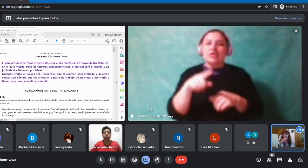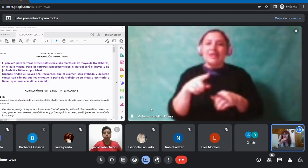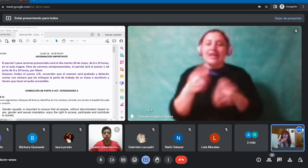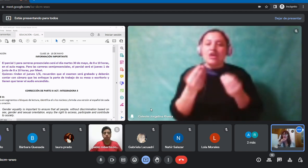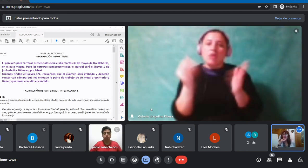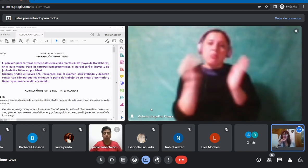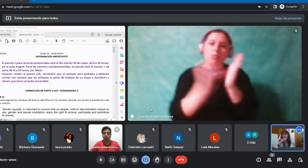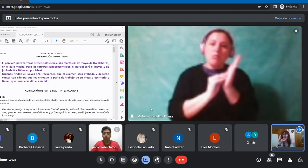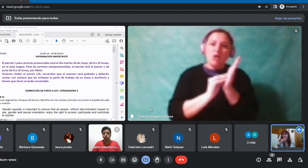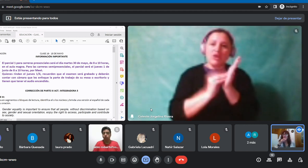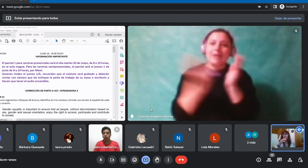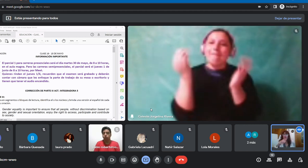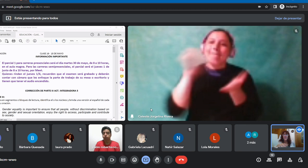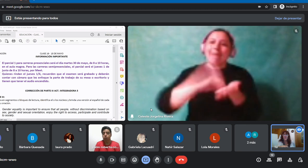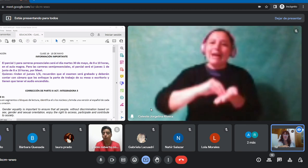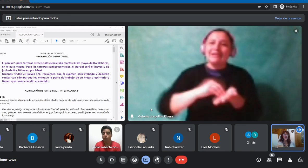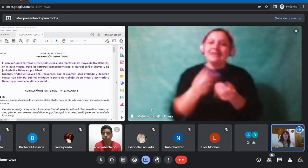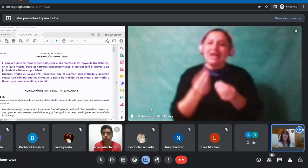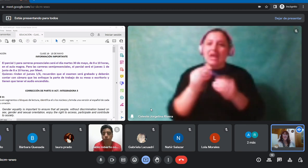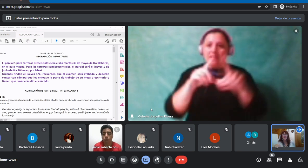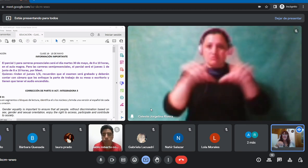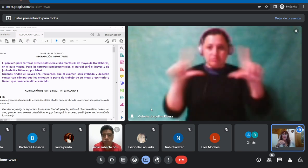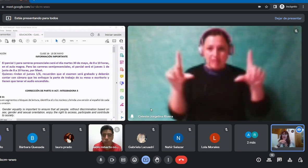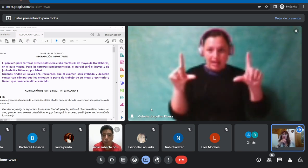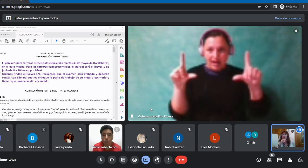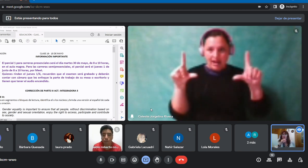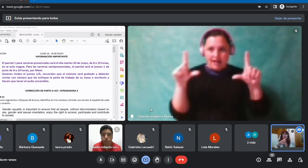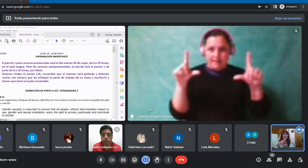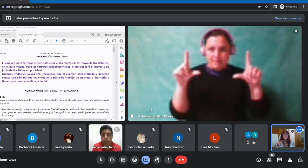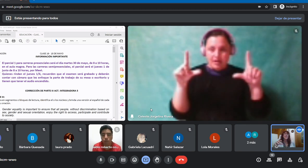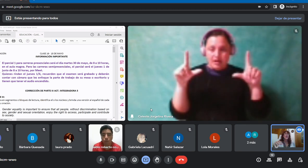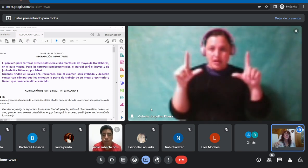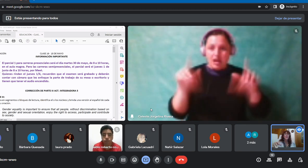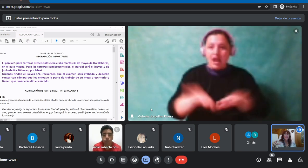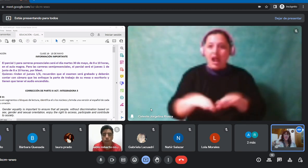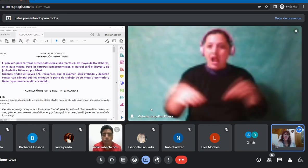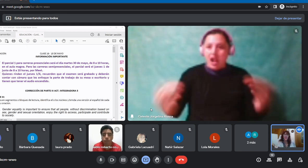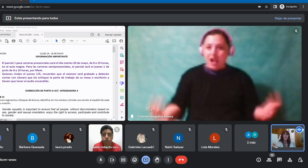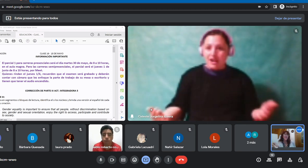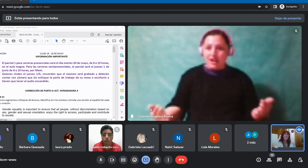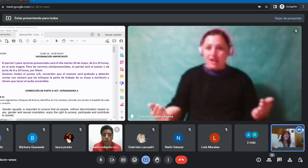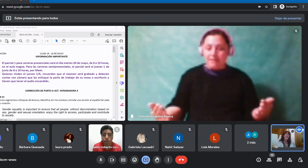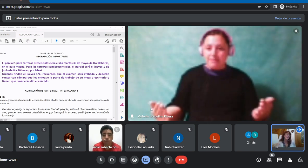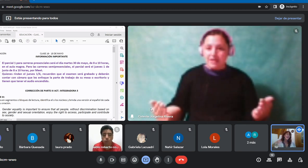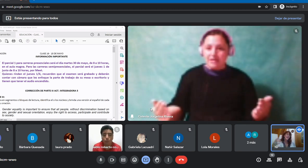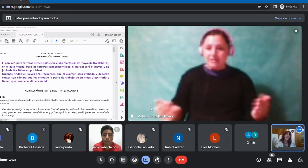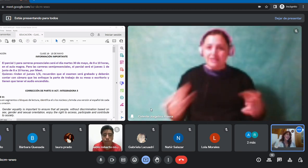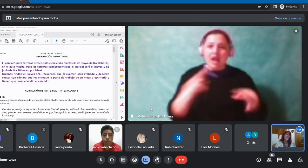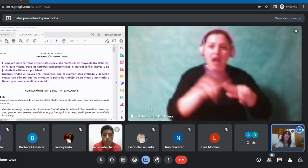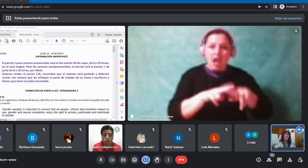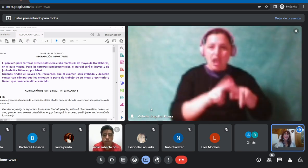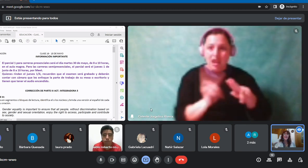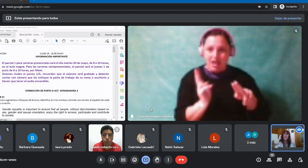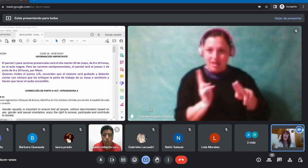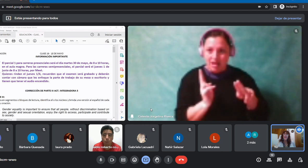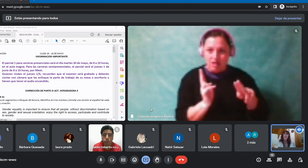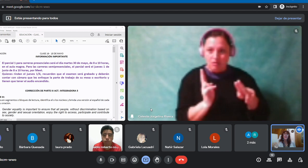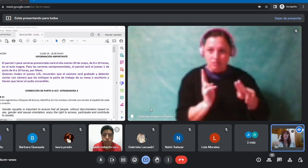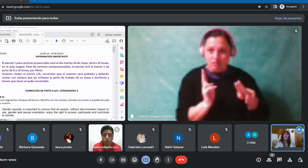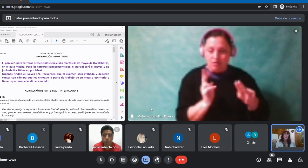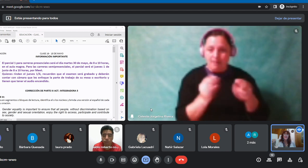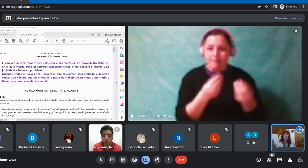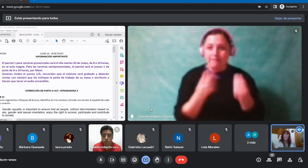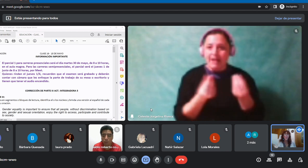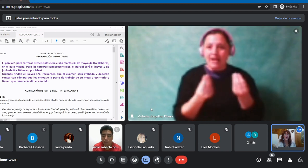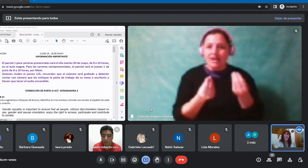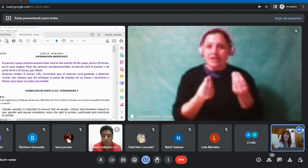Analía, enfocando la mesa de trabajo y el audio encendido, ¿sí? El examen va a ser grabado,